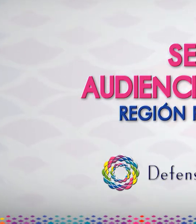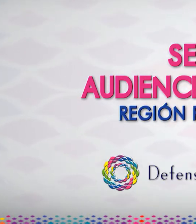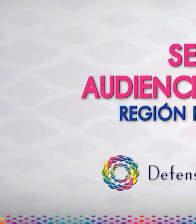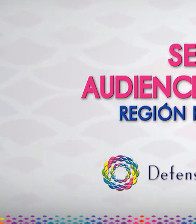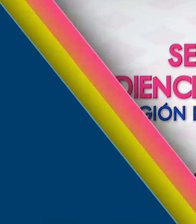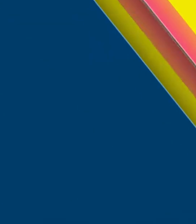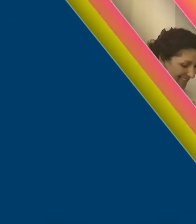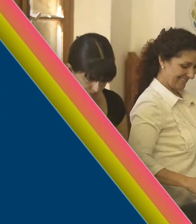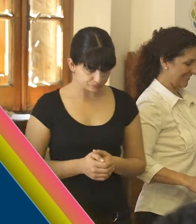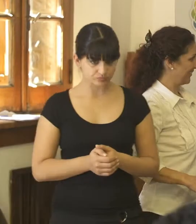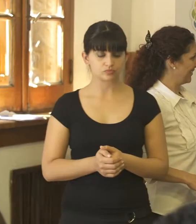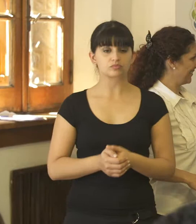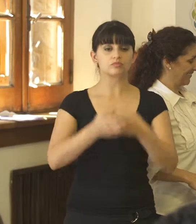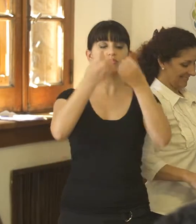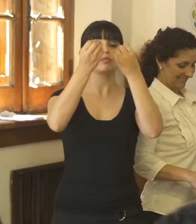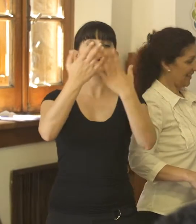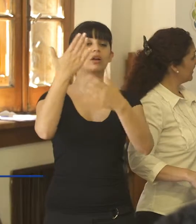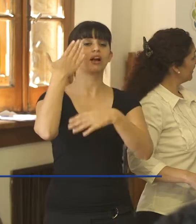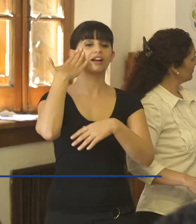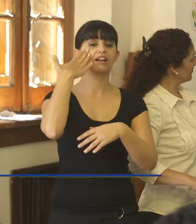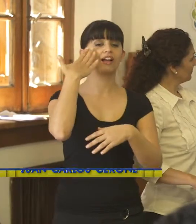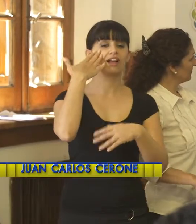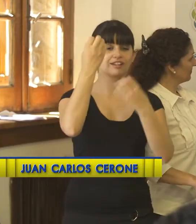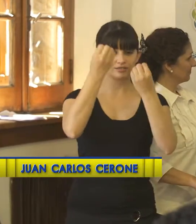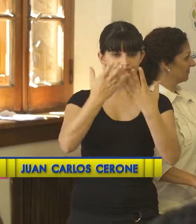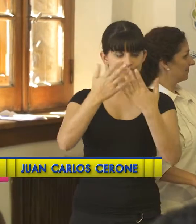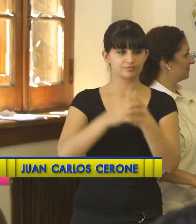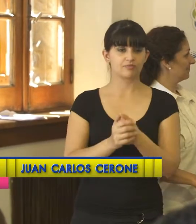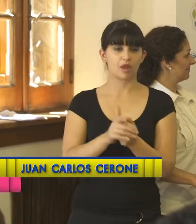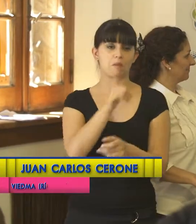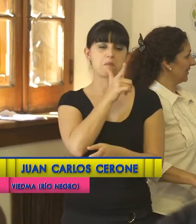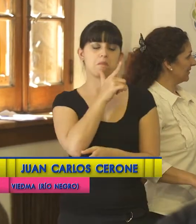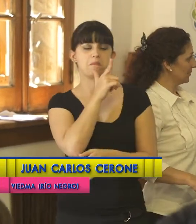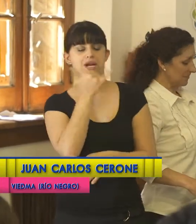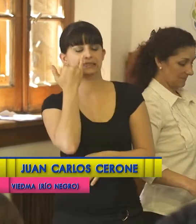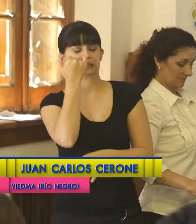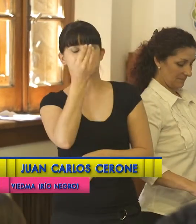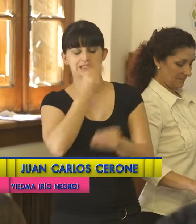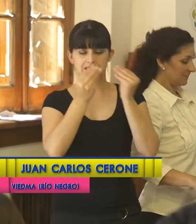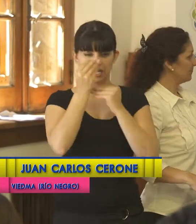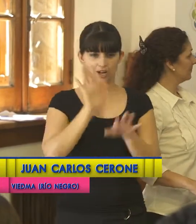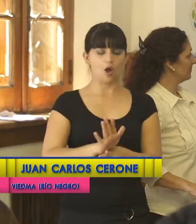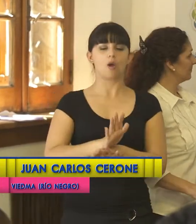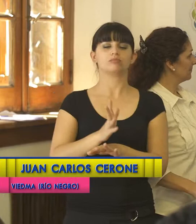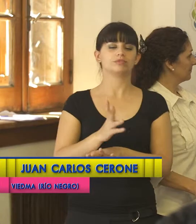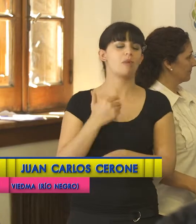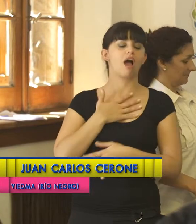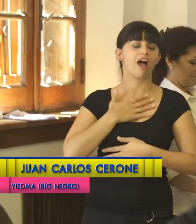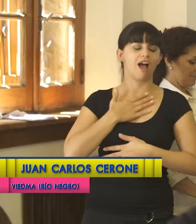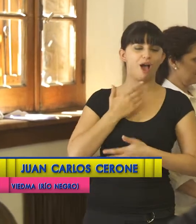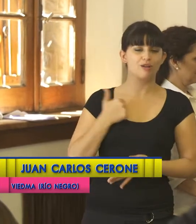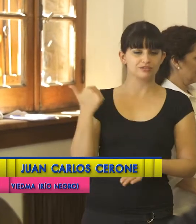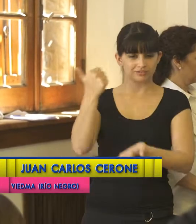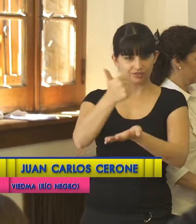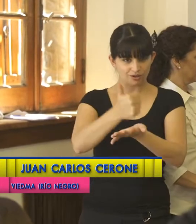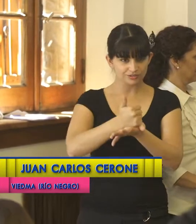ah buenas tardes dije buenos días almorzamos la verdad que es un gusto estar acá que